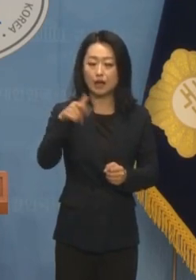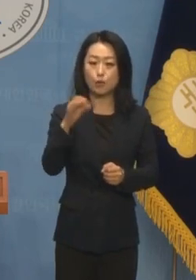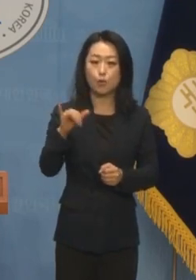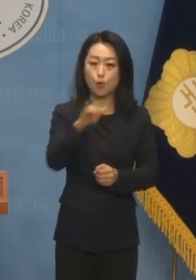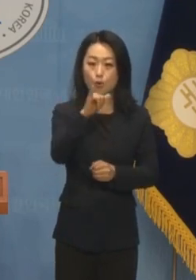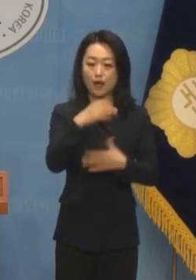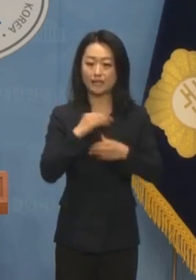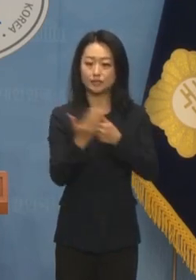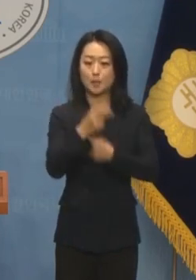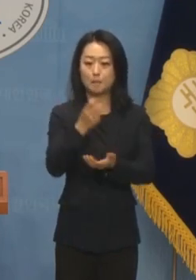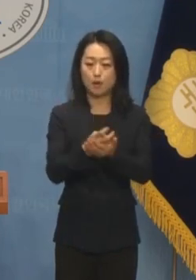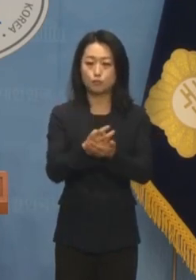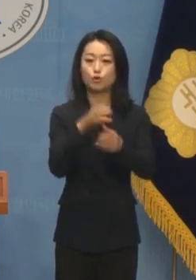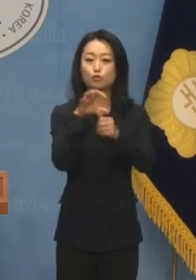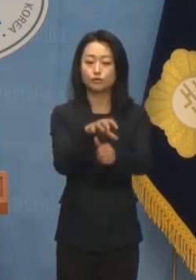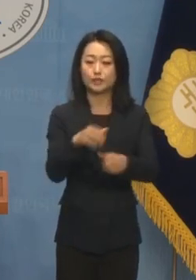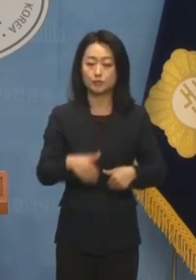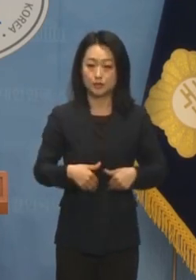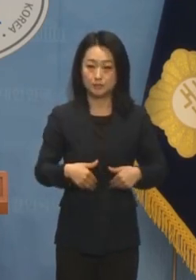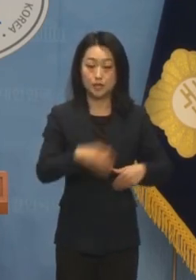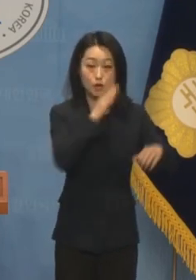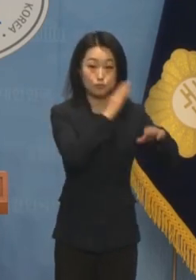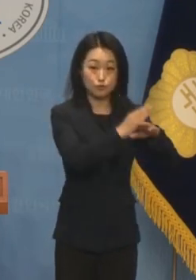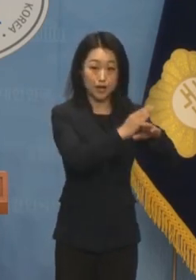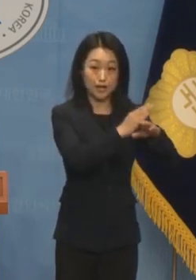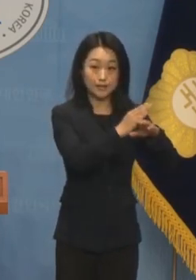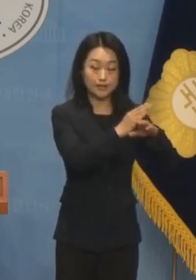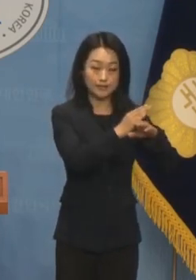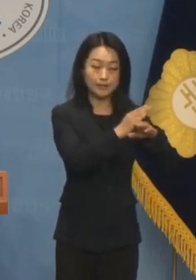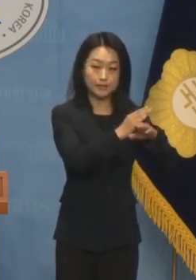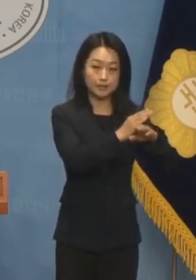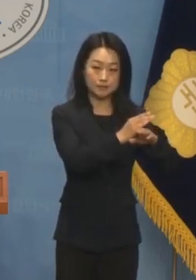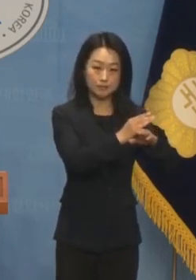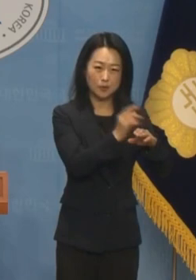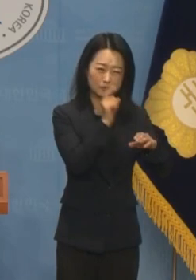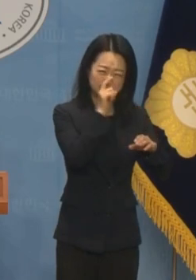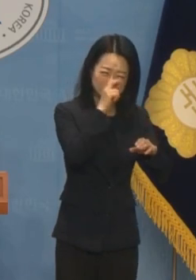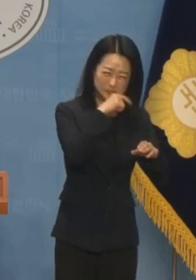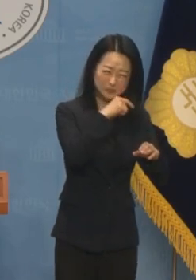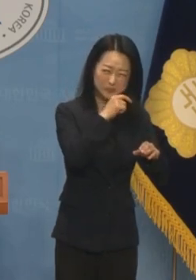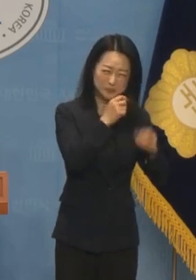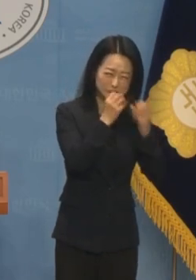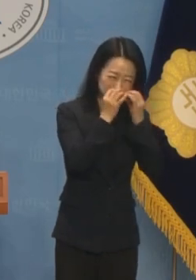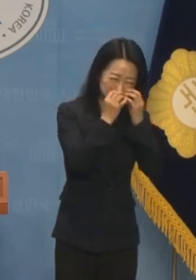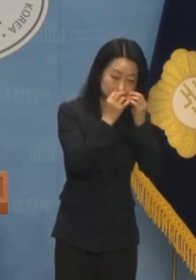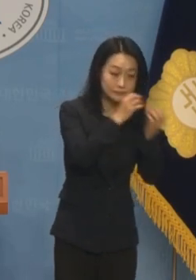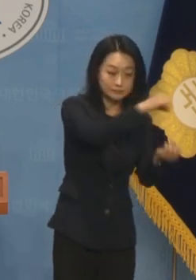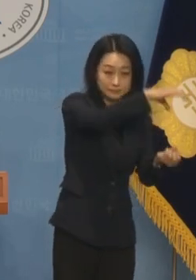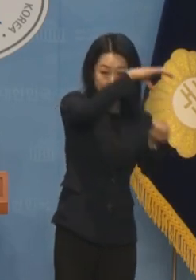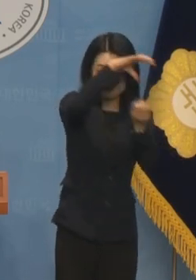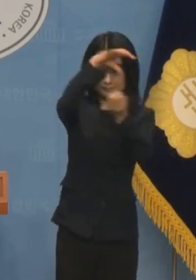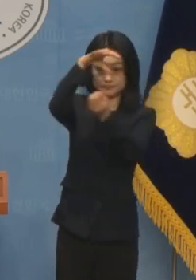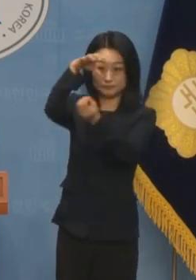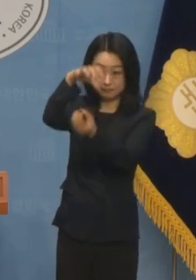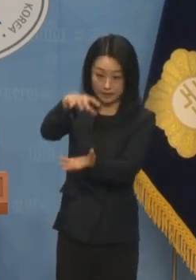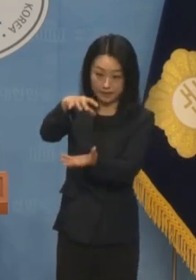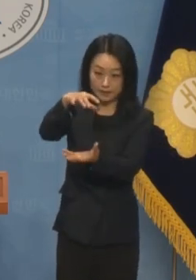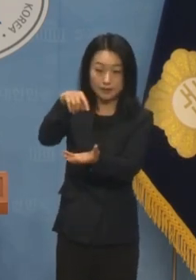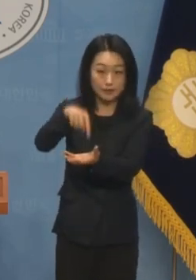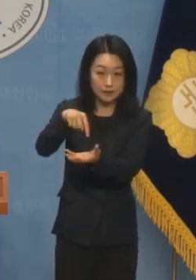다시 오물풍선을 살포했다. 북한 오물풍선은 접경지역뿐만